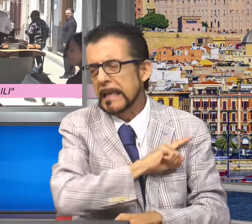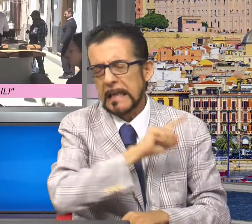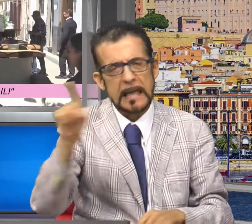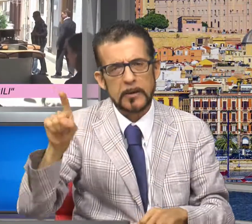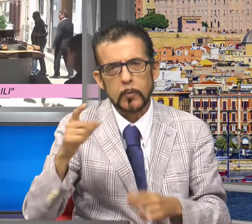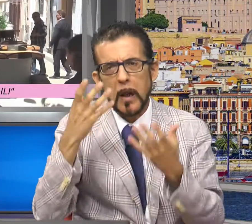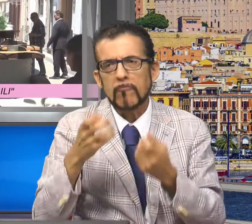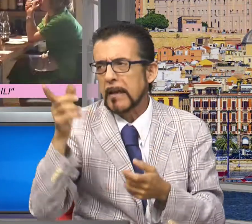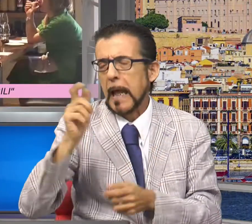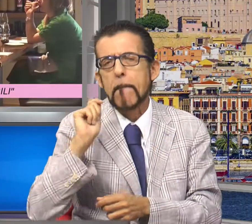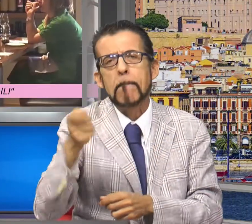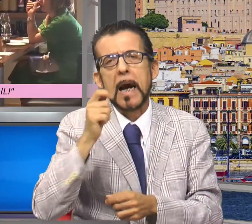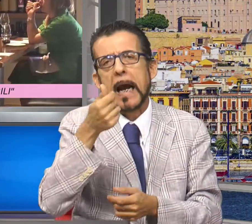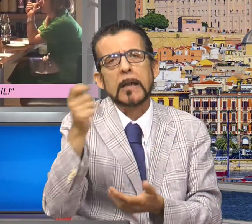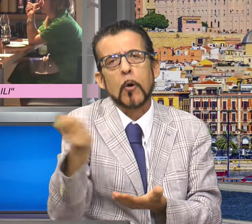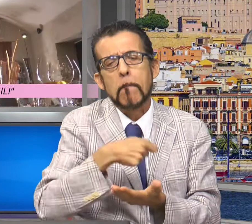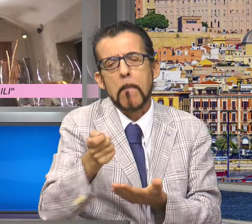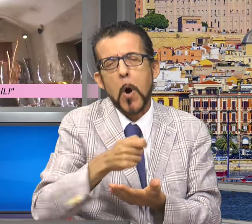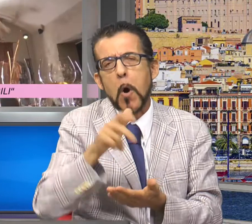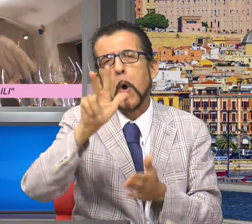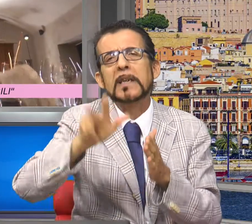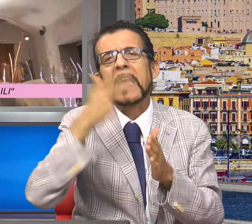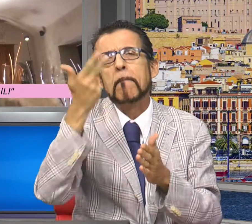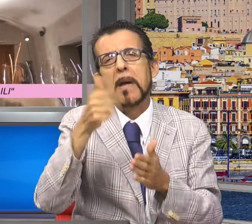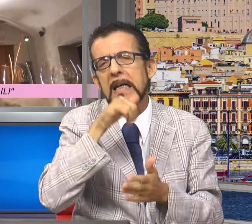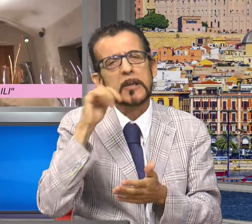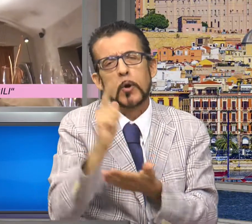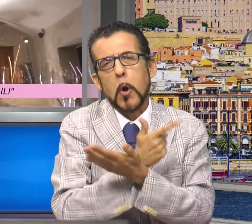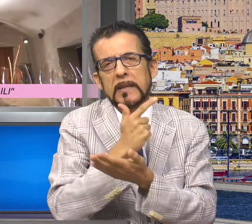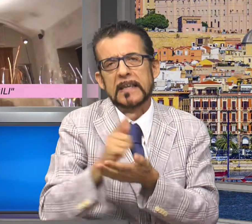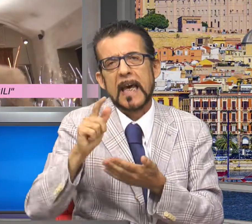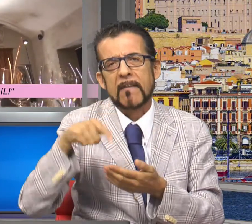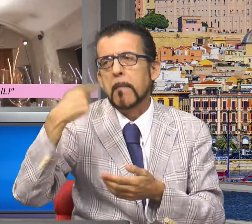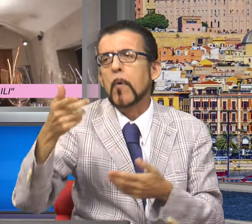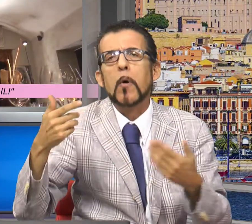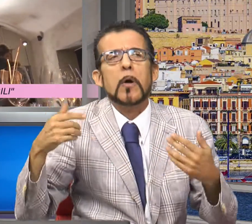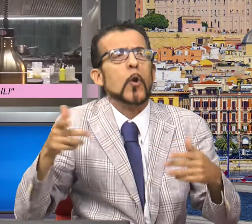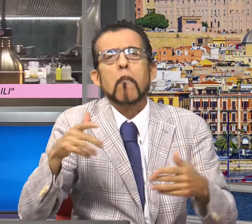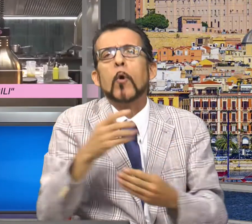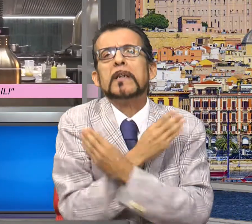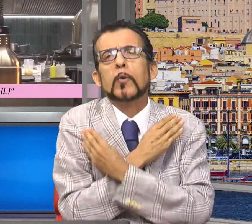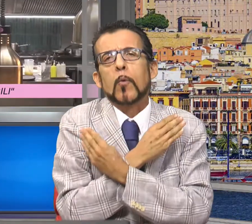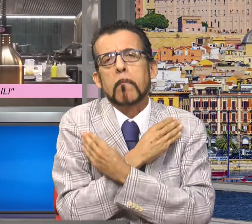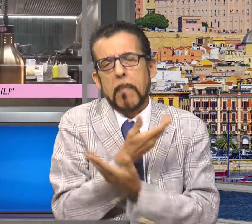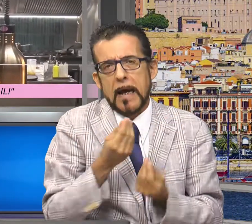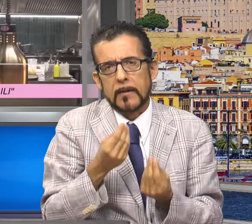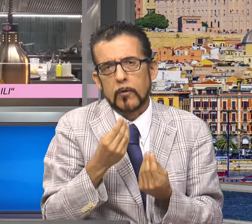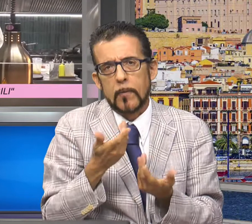che assume per pochi mesi e nel resto dell'anno manda a casa centinaia di migliaia di dipendenti. Ma è davvero così? Da un lato